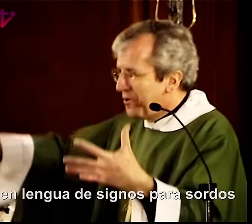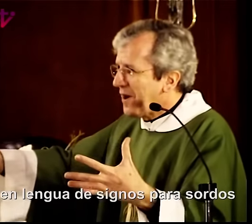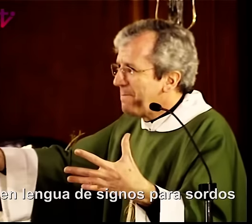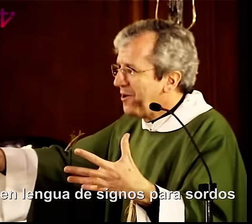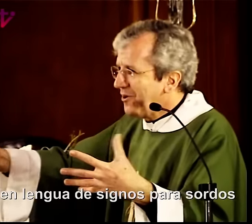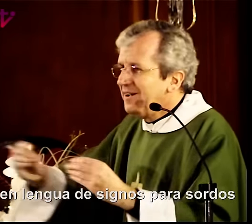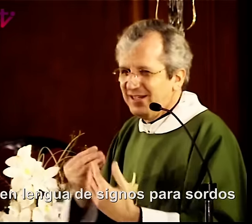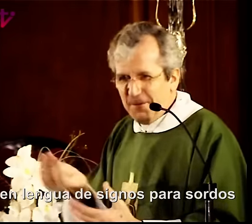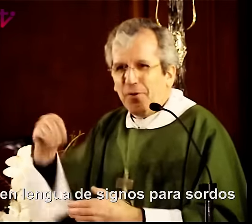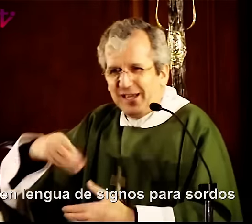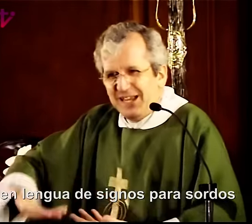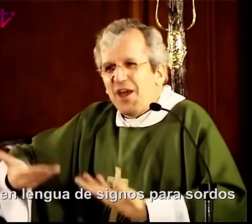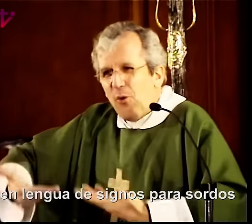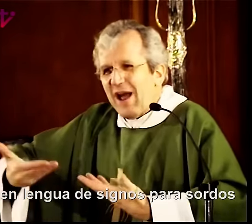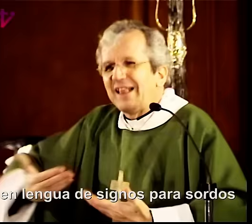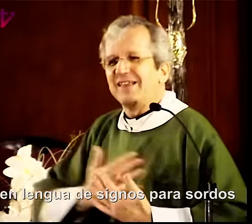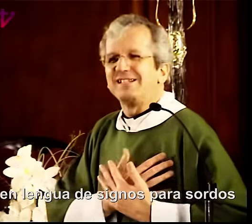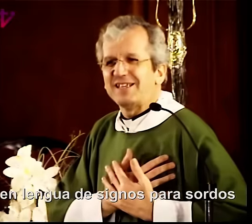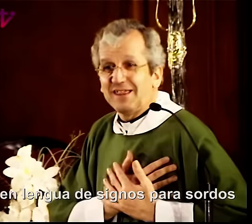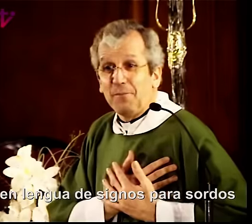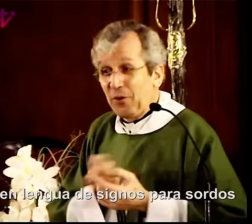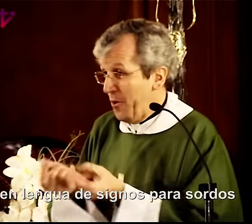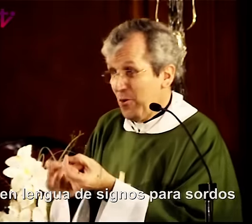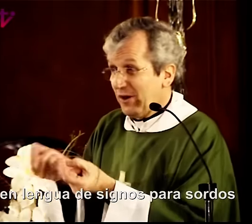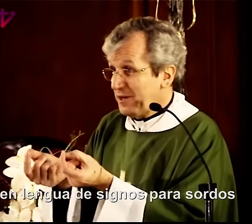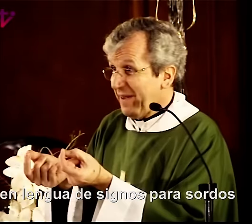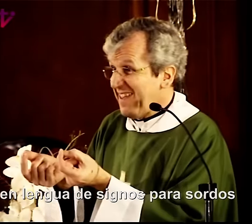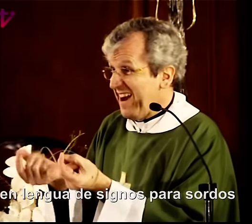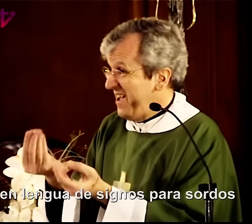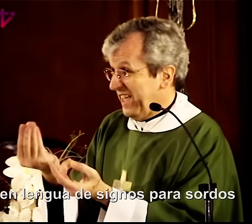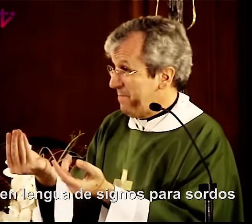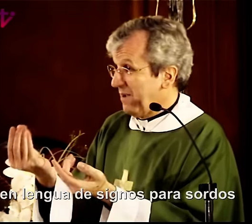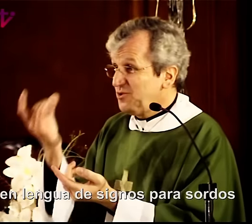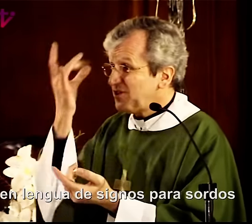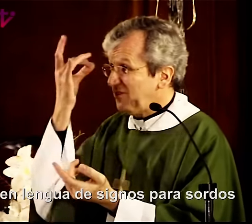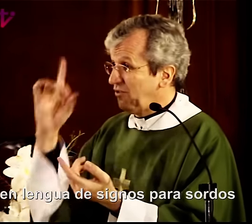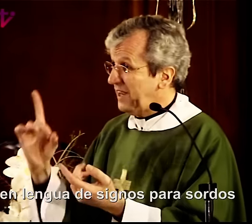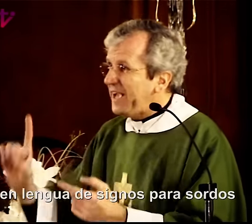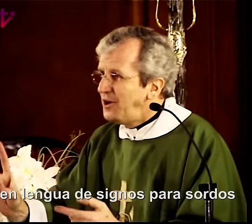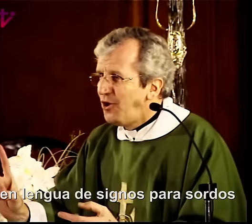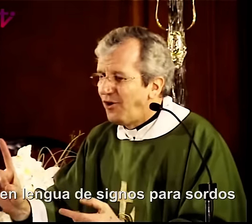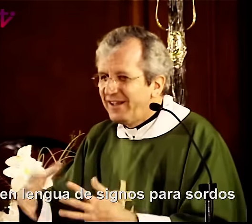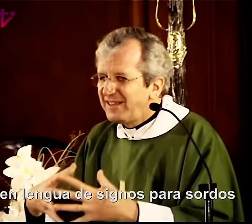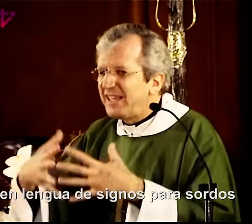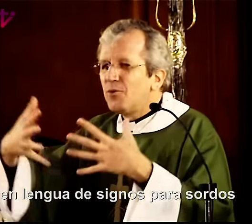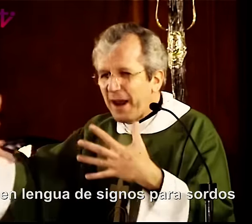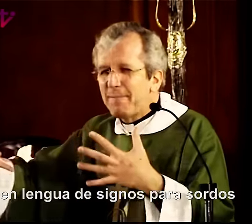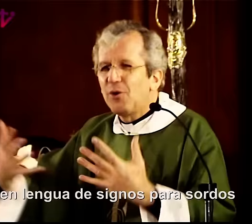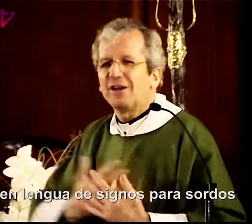gran valor porque tiene una gran densidad de amor. Una cosa pequeña, que para muchos tontería, no, tiene un gran valor si